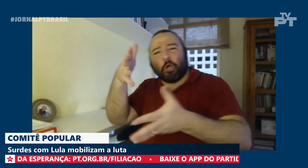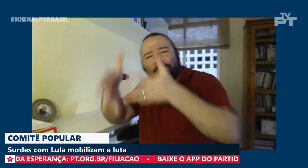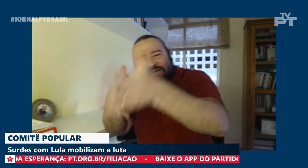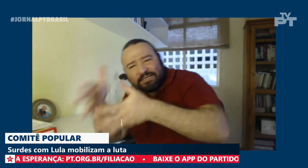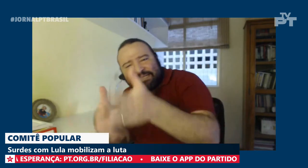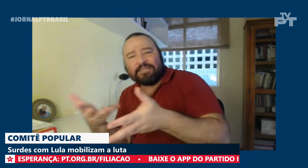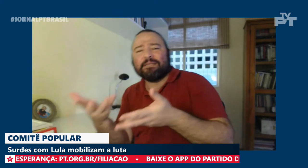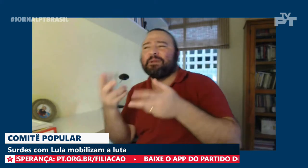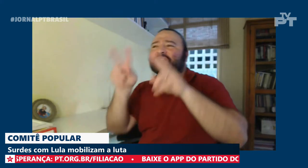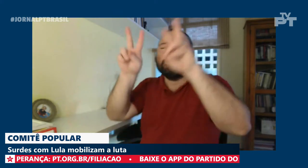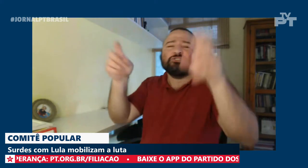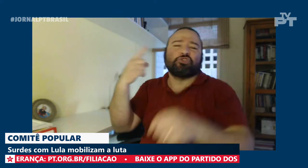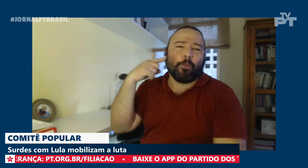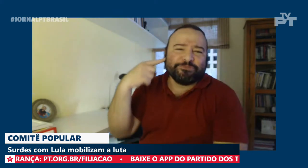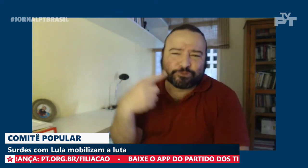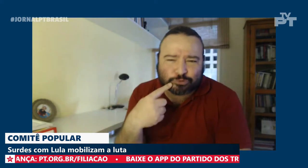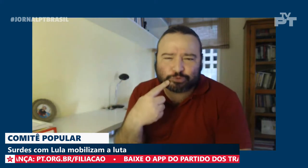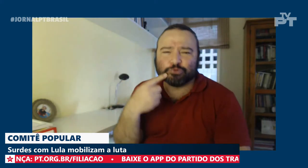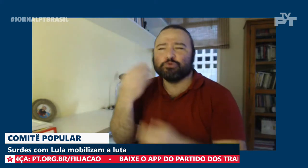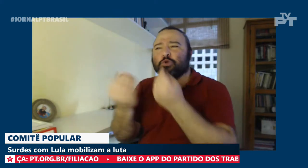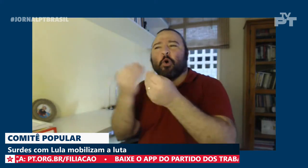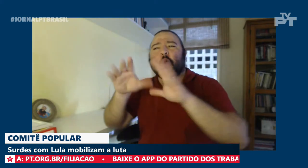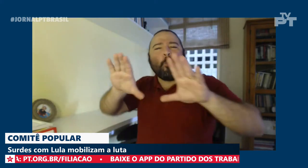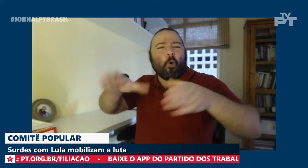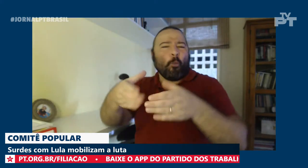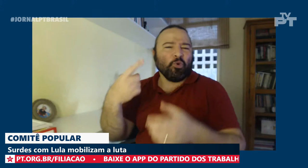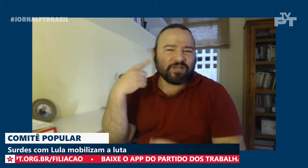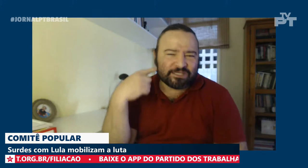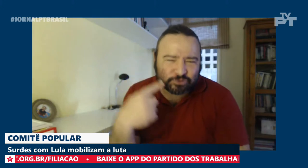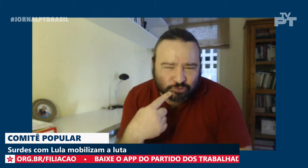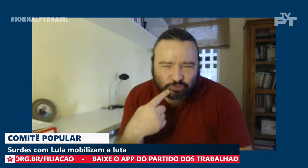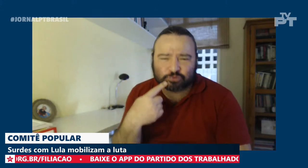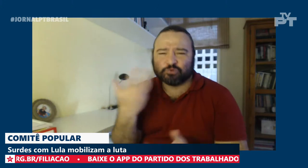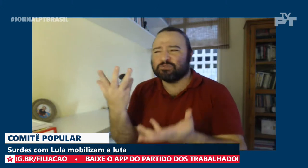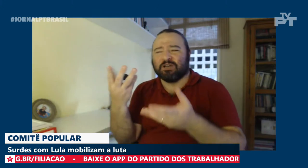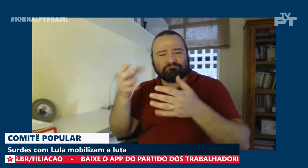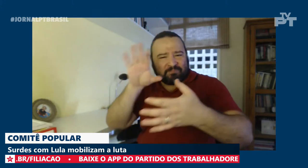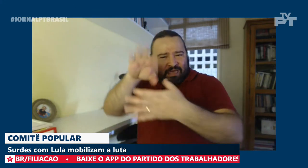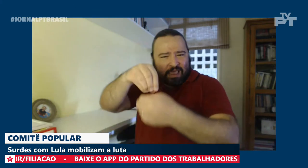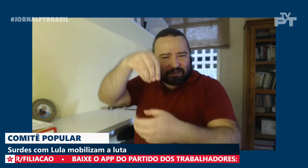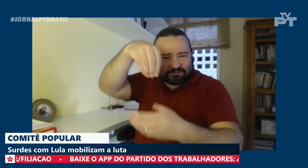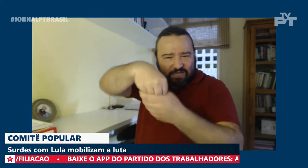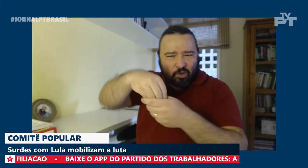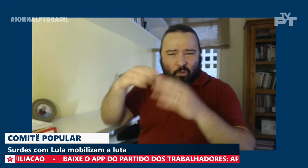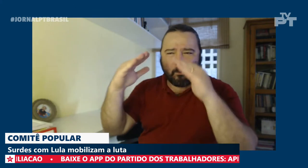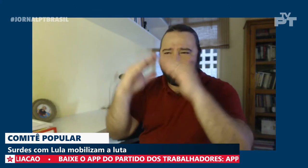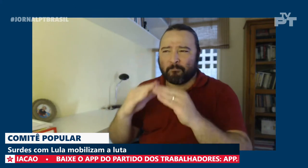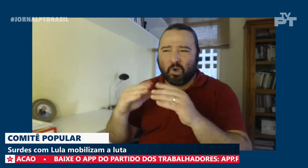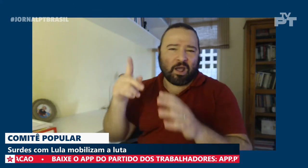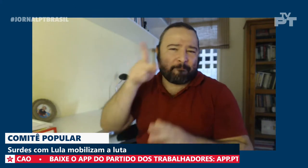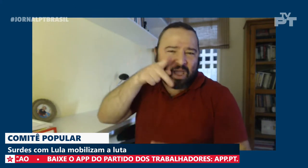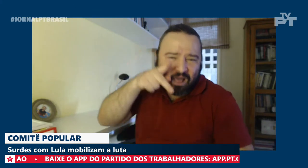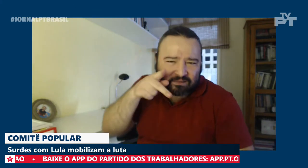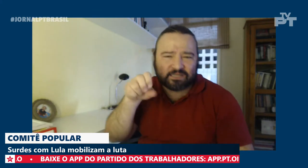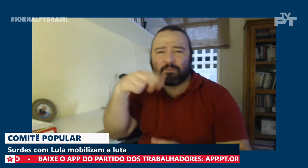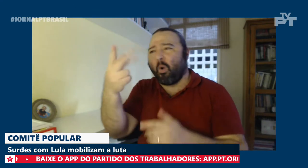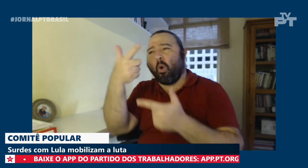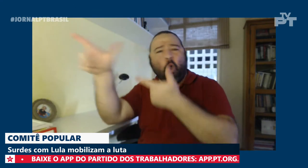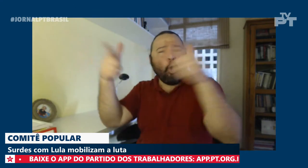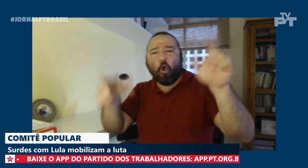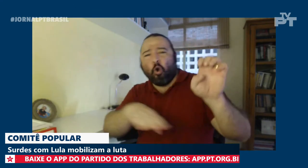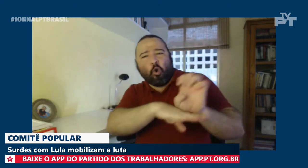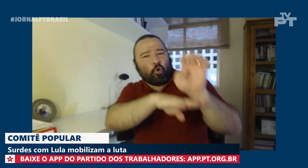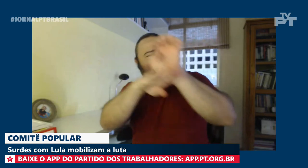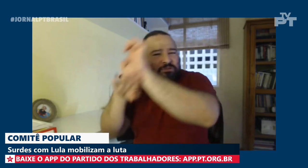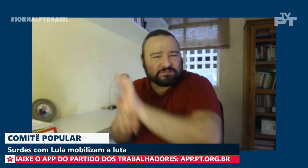gente partilha trocas, a gente dá sugestões, tira dúvidas da comunidade surda. Então, a